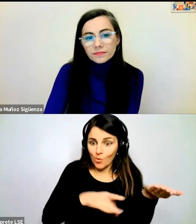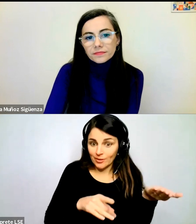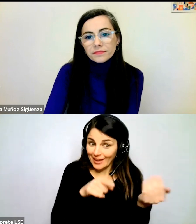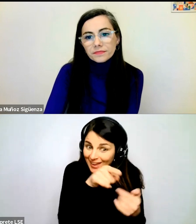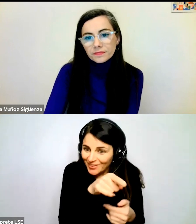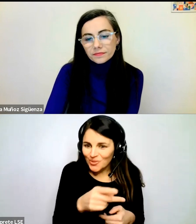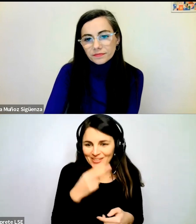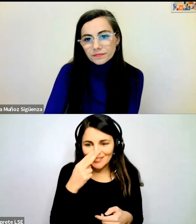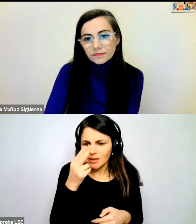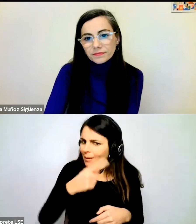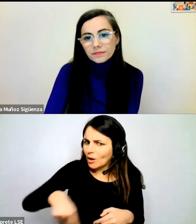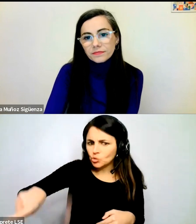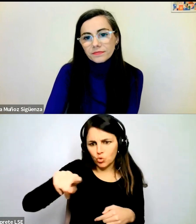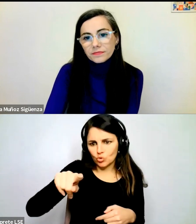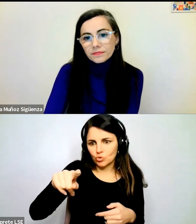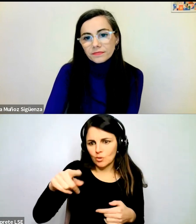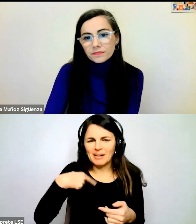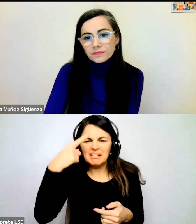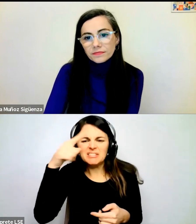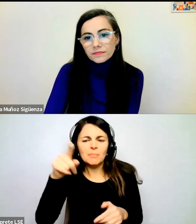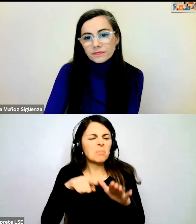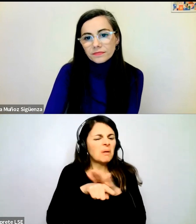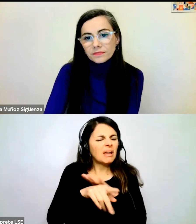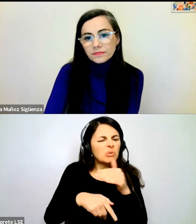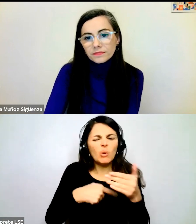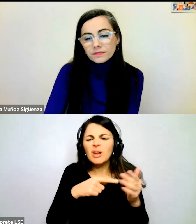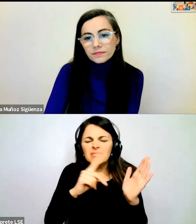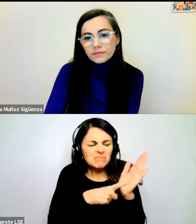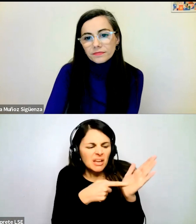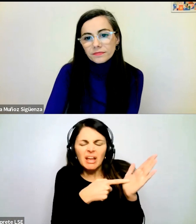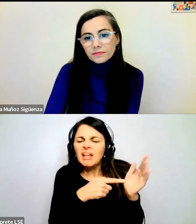conocer, pues eso, pues cómo van los trámites legislativos,